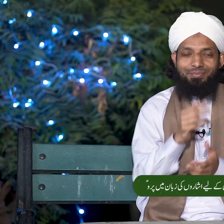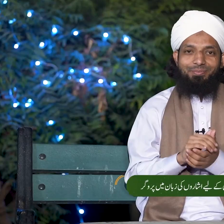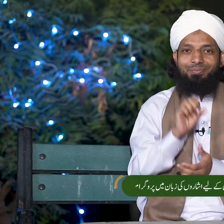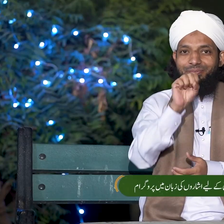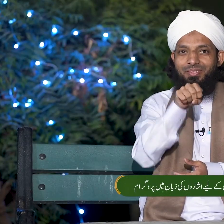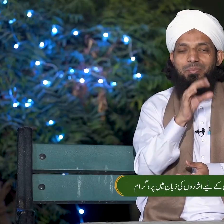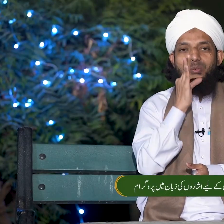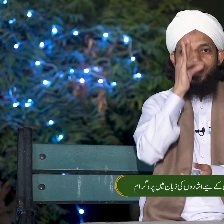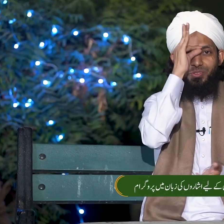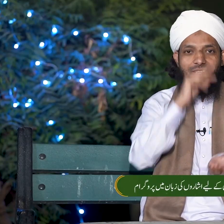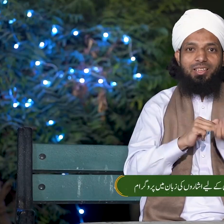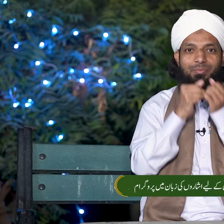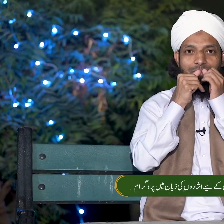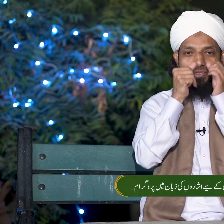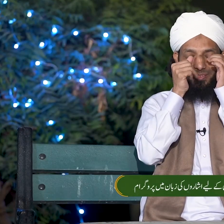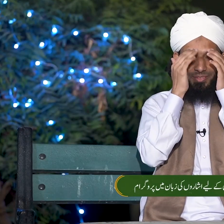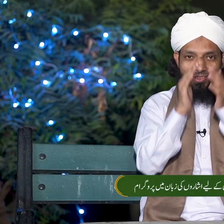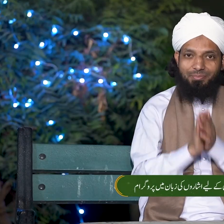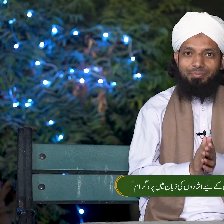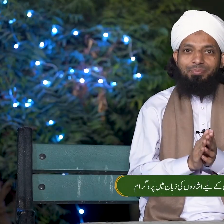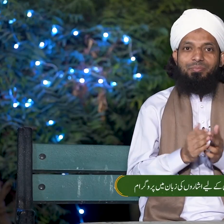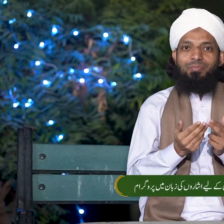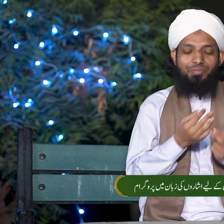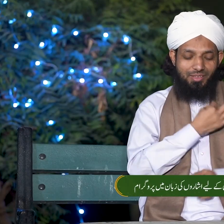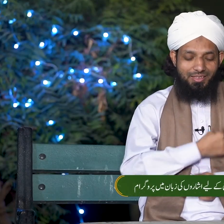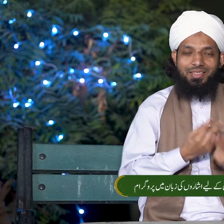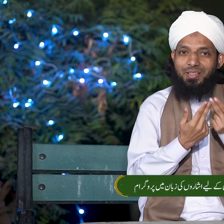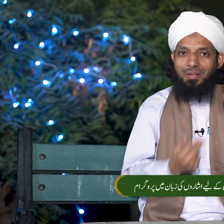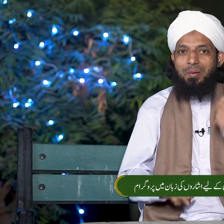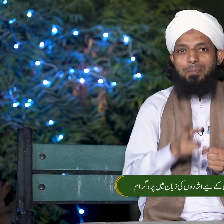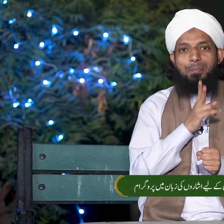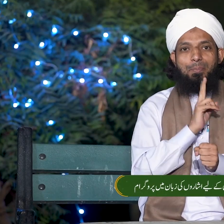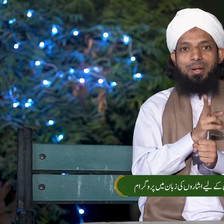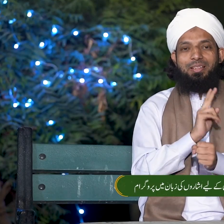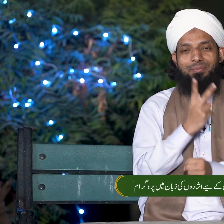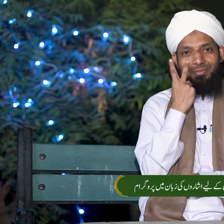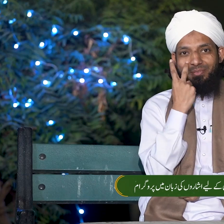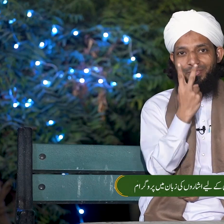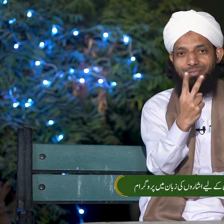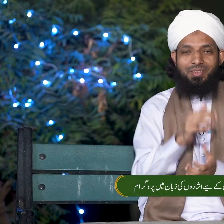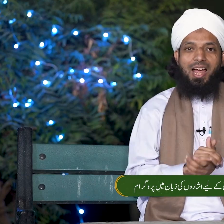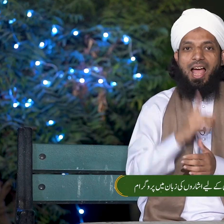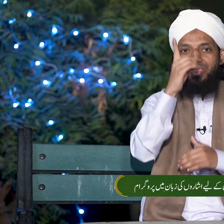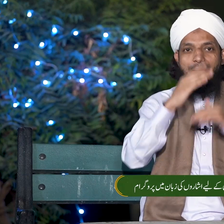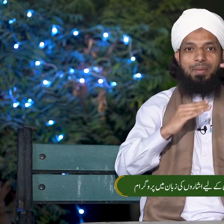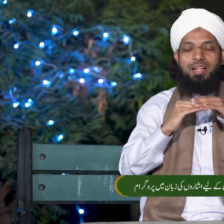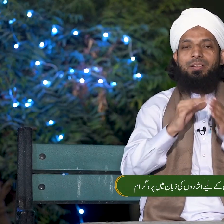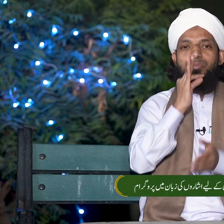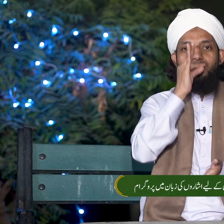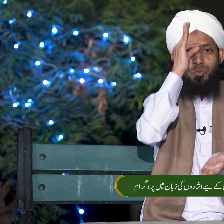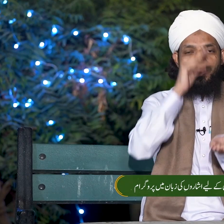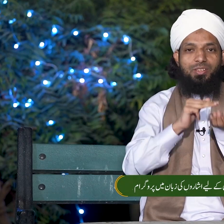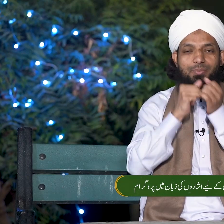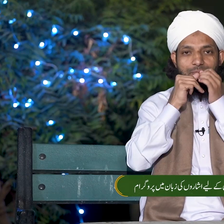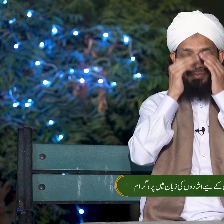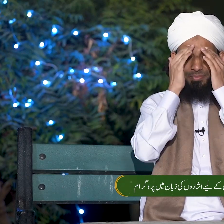عالم صلی اللہ علیہ وسلم کی عاجزی کی باتیں بھی سنی۔ سبحان اللہ، آپ اللہ پاک کے پیارے محبوب ہیں،